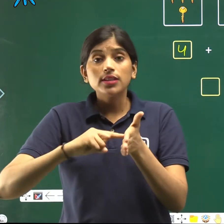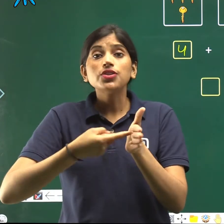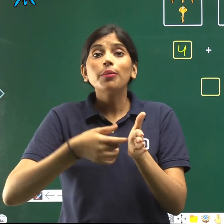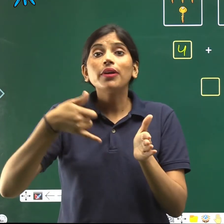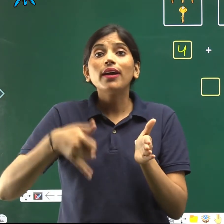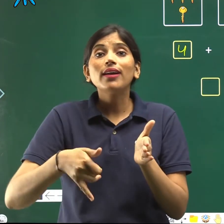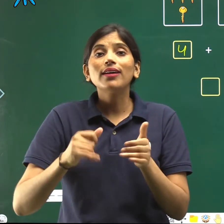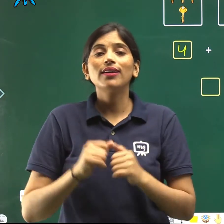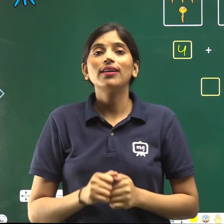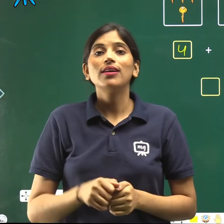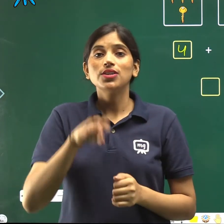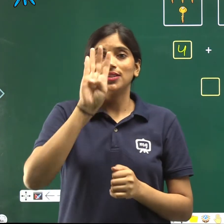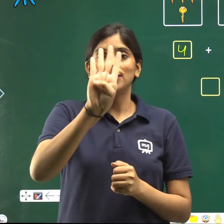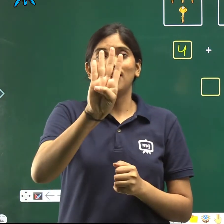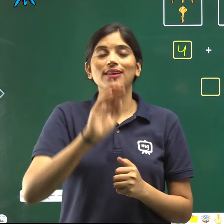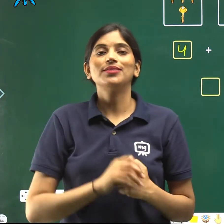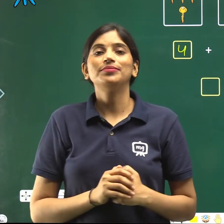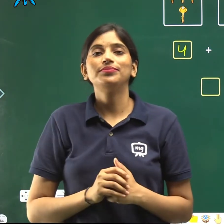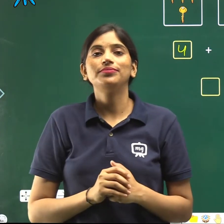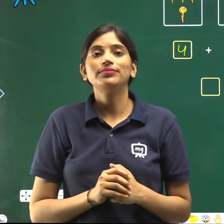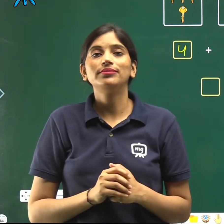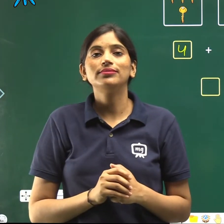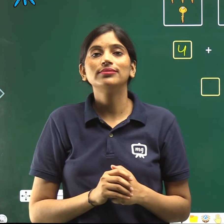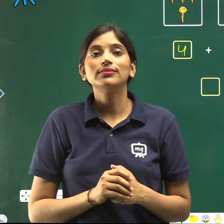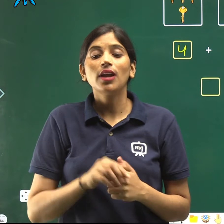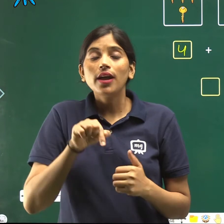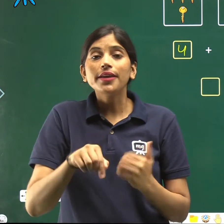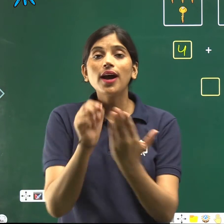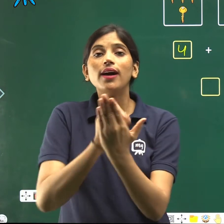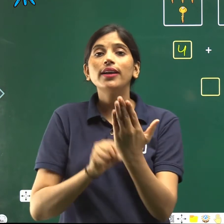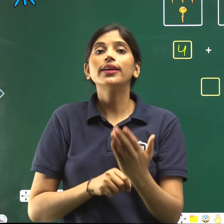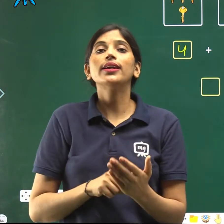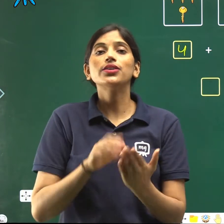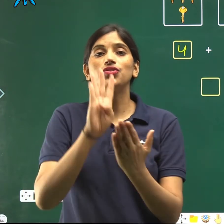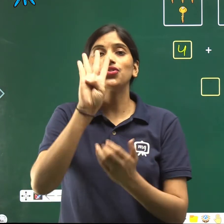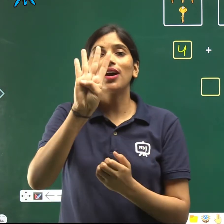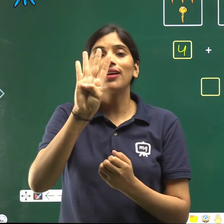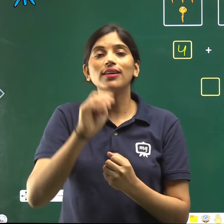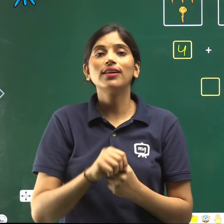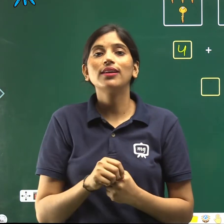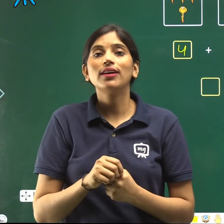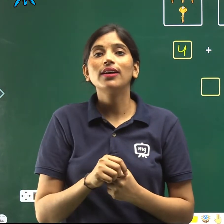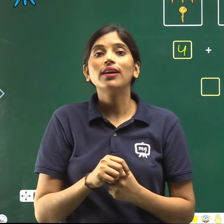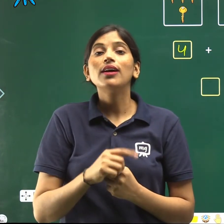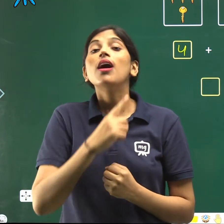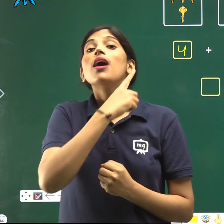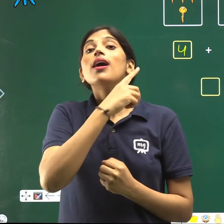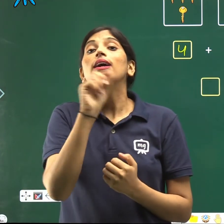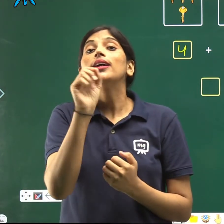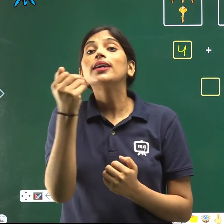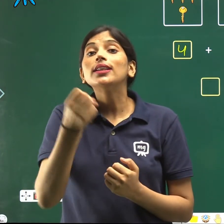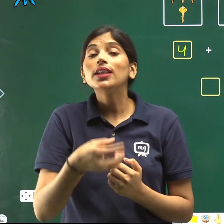है? 4। यहाँ लिखे 4। यहाँ कितने हो गए बच्चों?